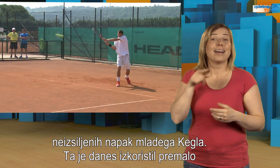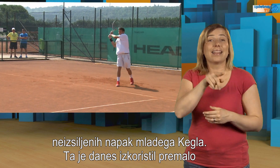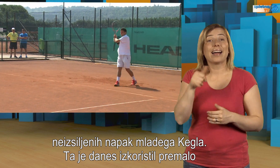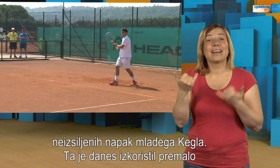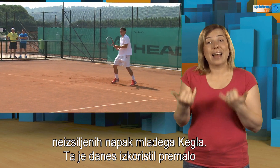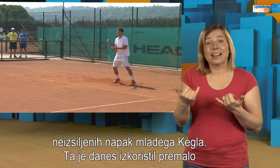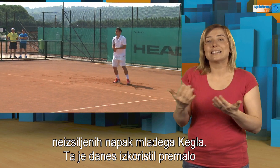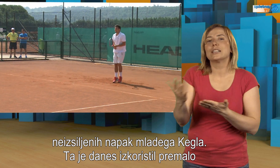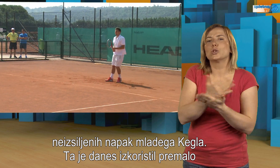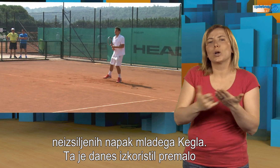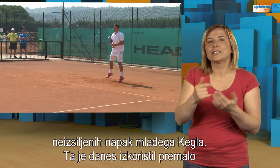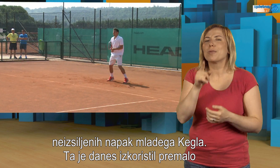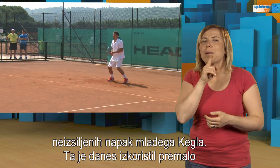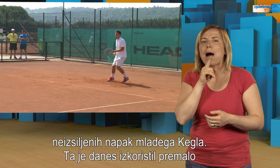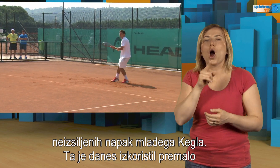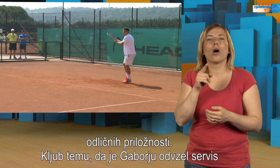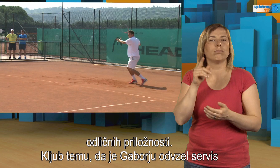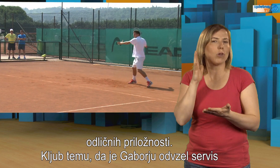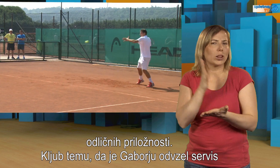Ta je izkoristil premalo odličnih priložnosti.